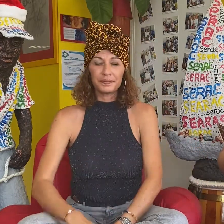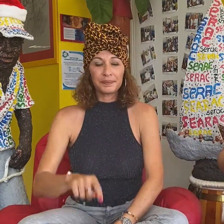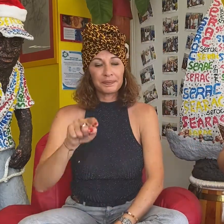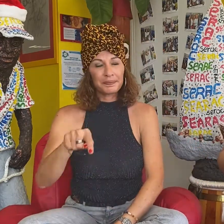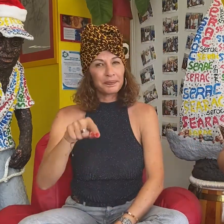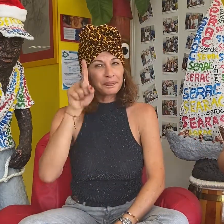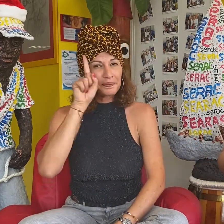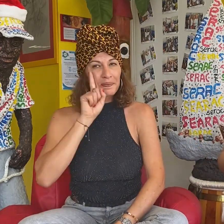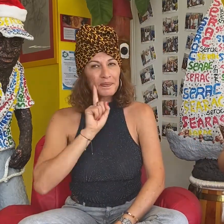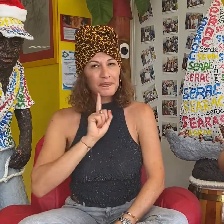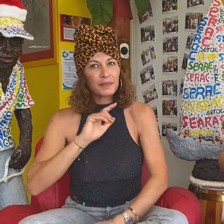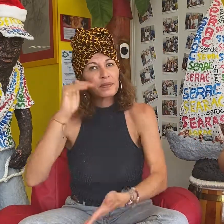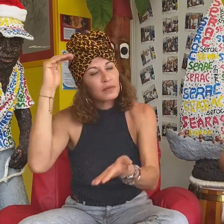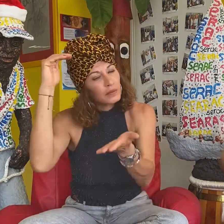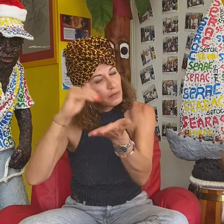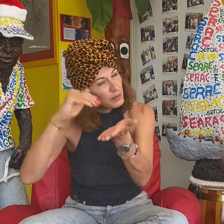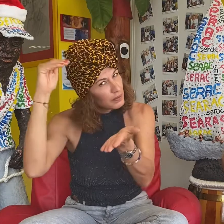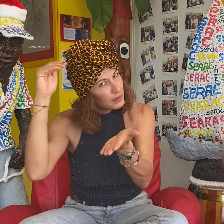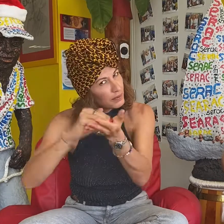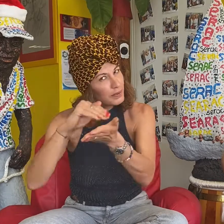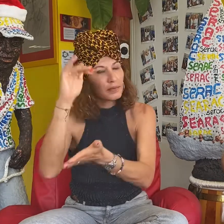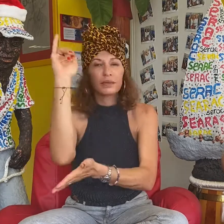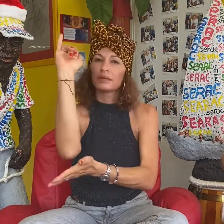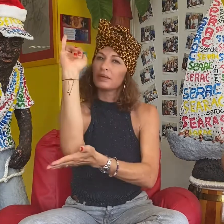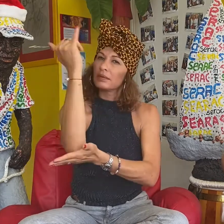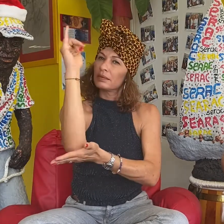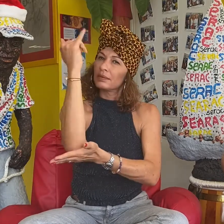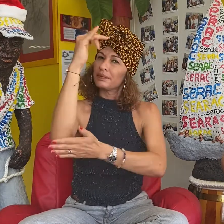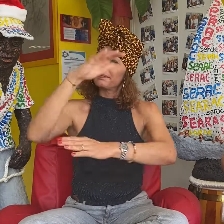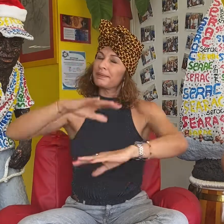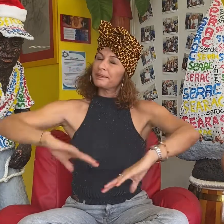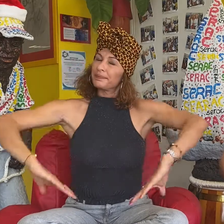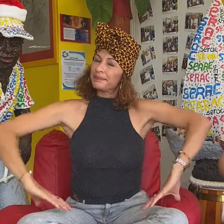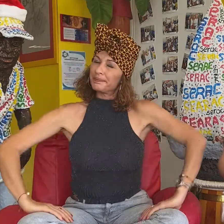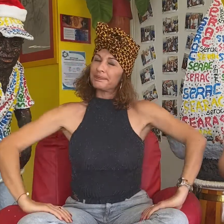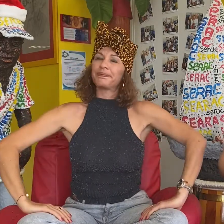Emma veut encore une poupée.